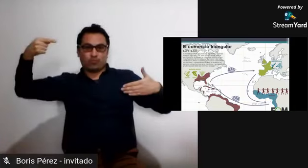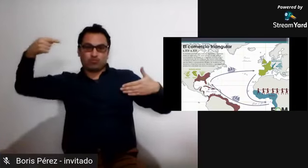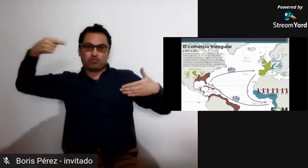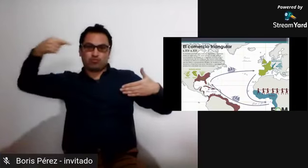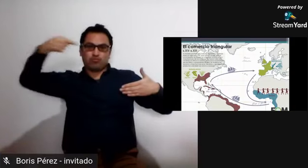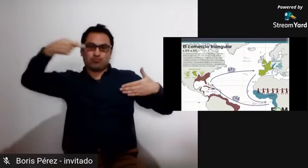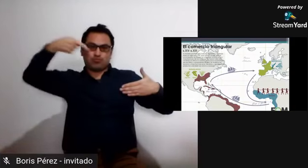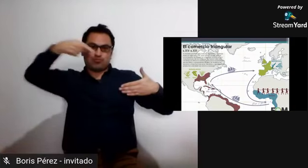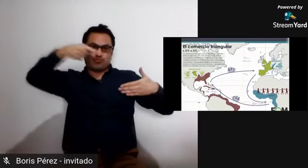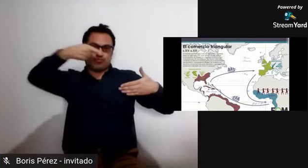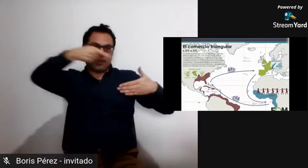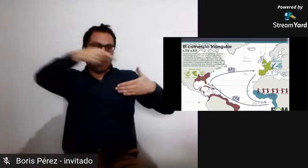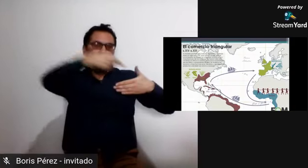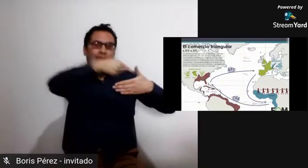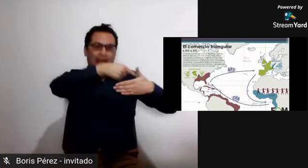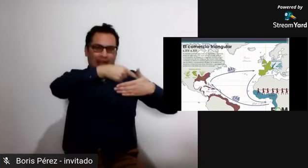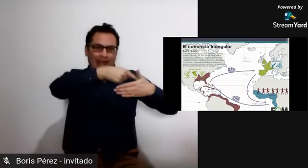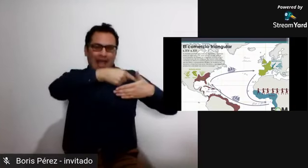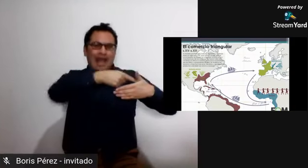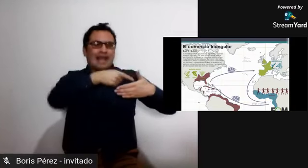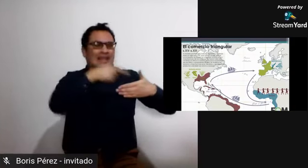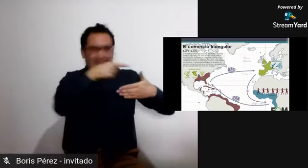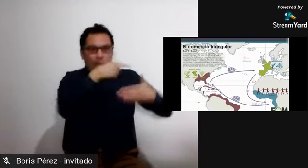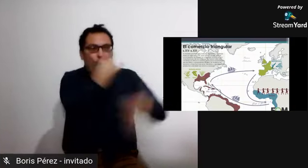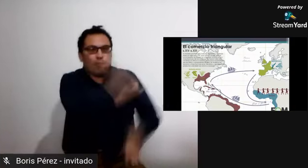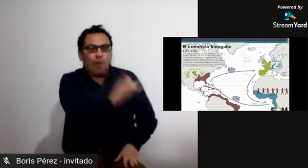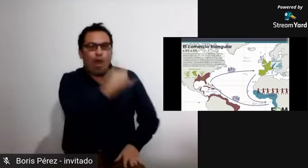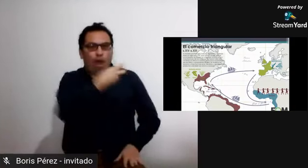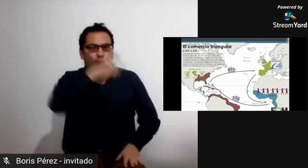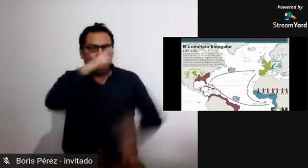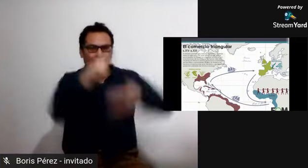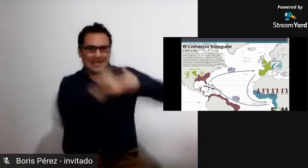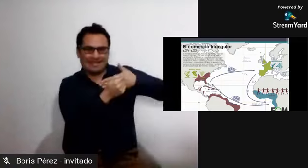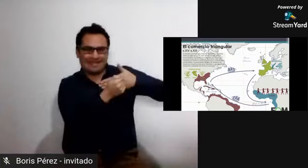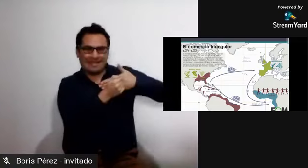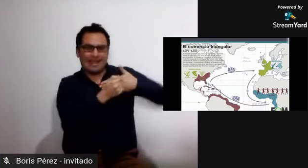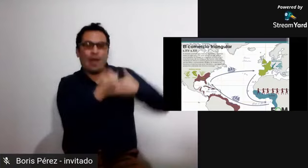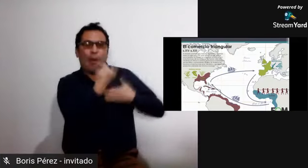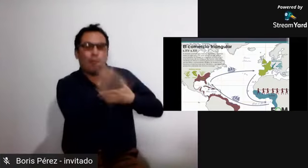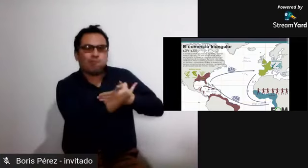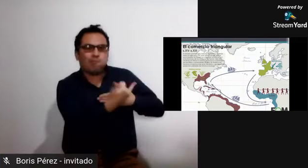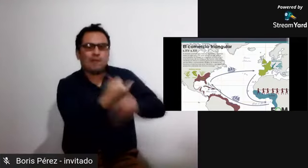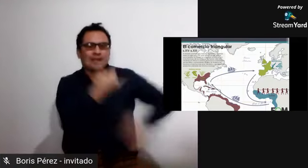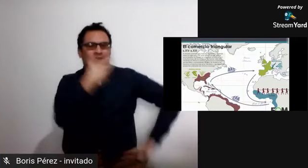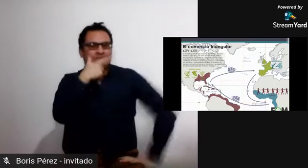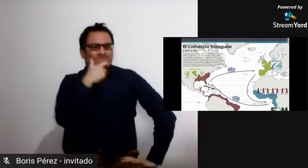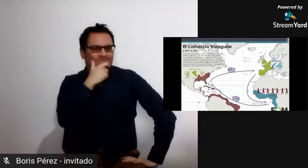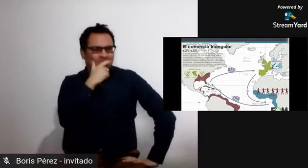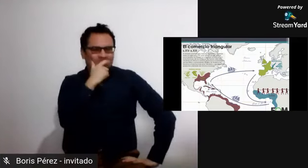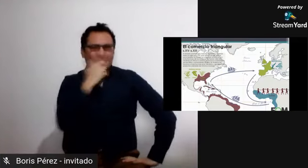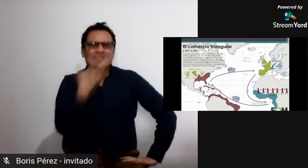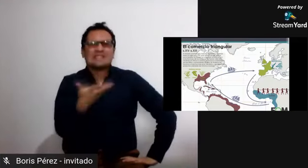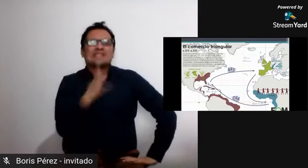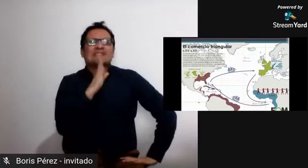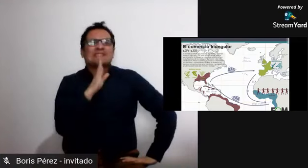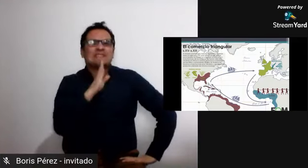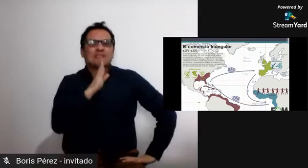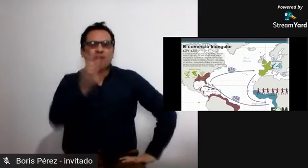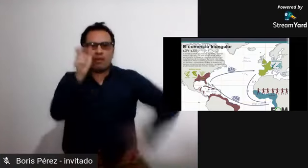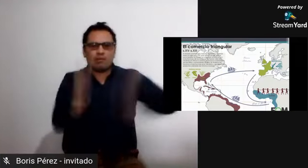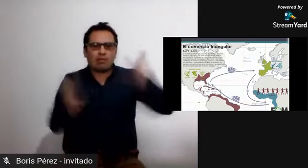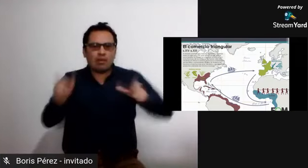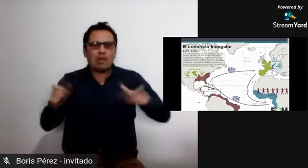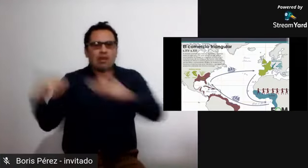sombreadas con diferentes colores ya que me gustaría explicar con detalle de dónde provienen todas estas personas